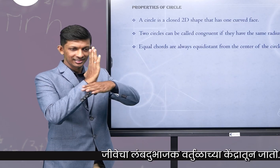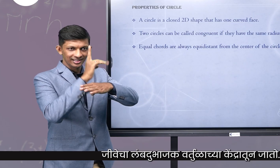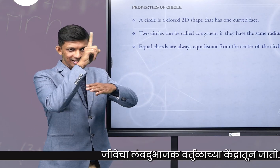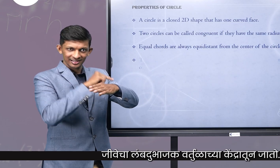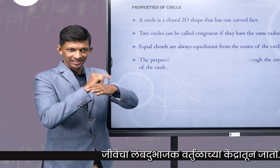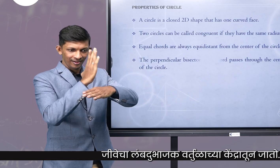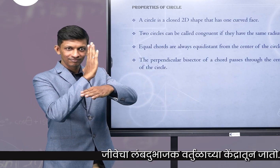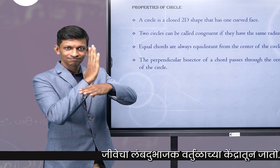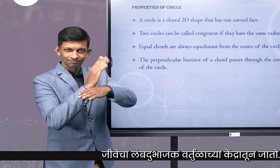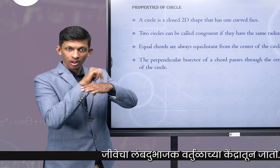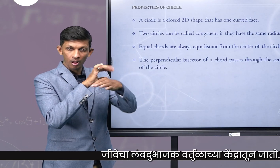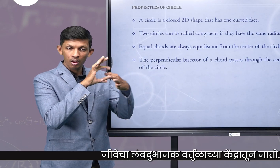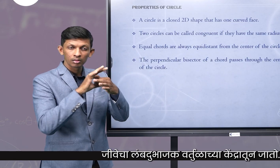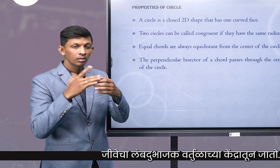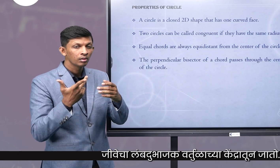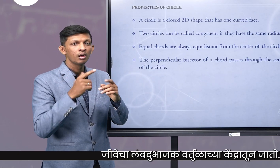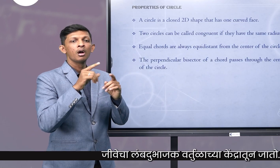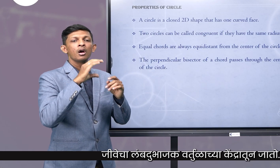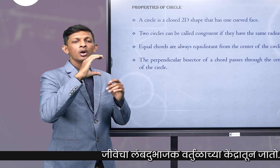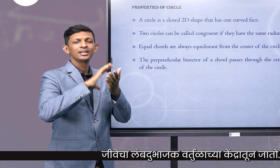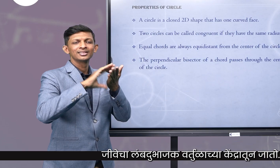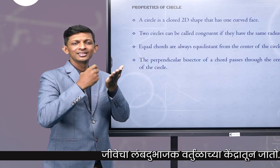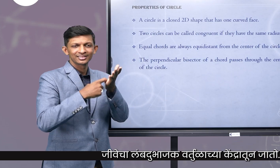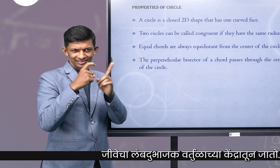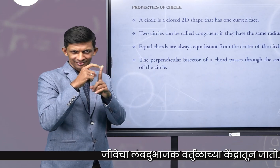जीवेचा लंबदुभाजक वर्तुळाच्या केंद्रापासून जातो.